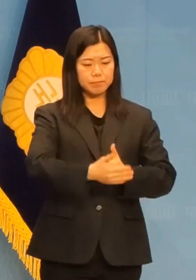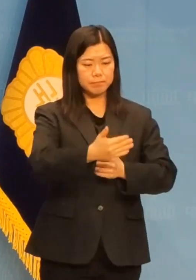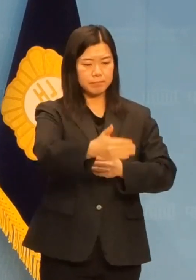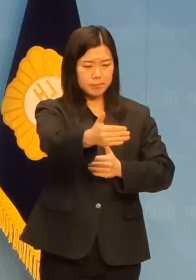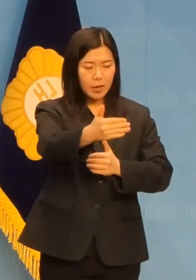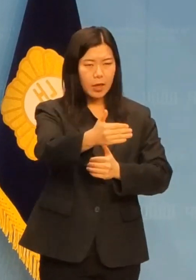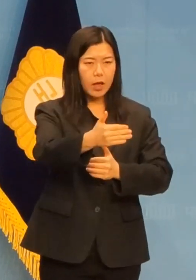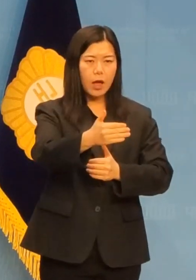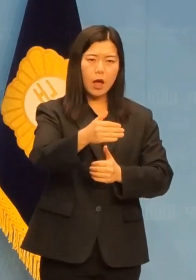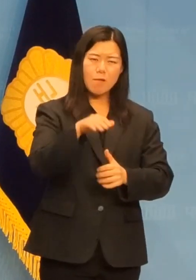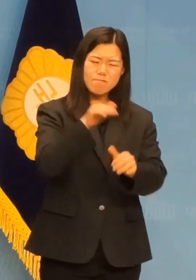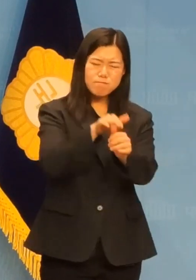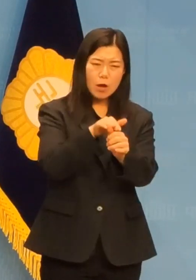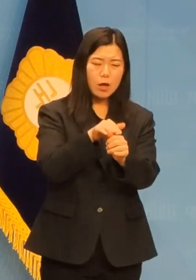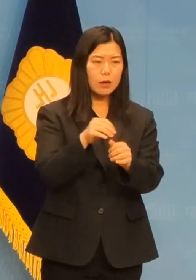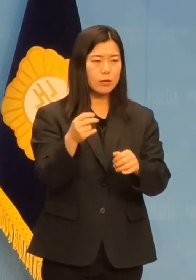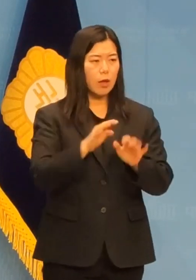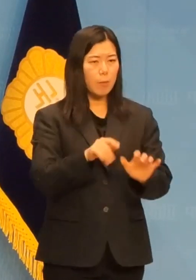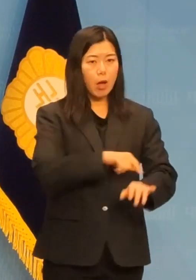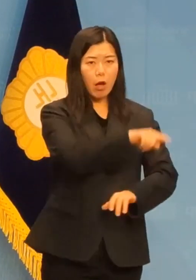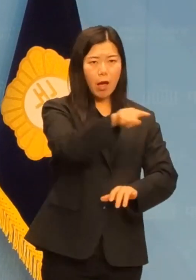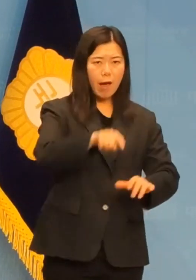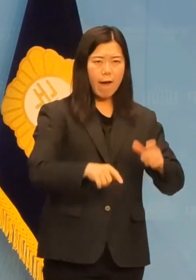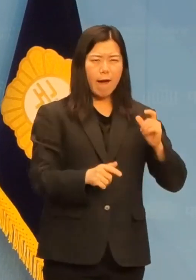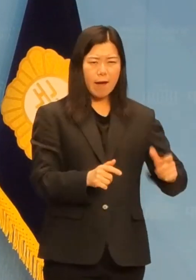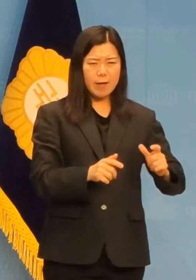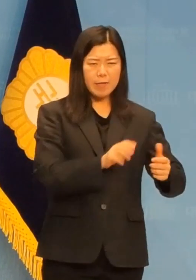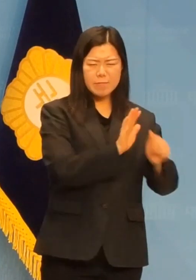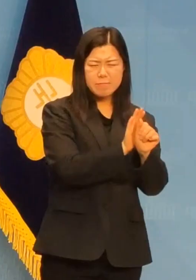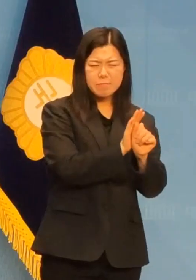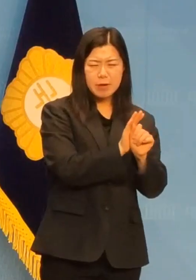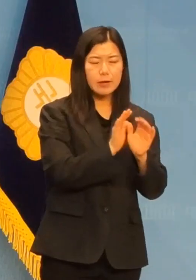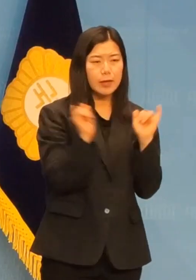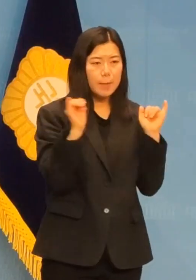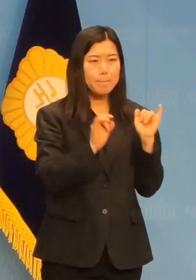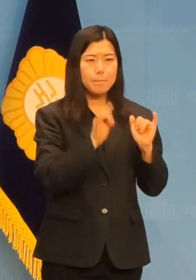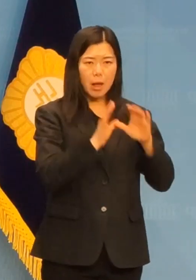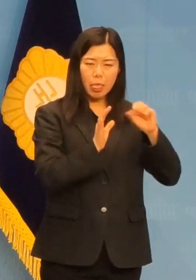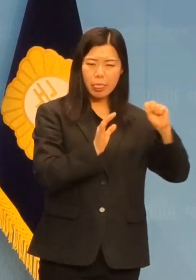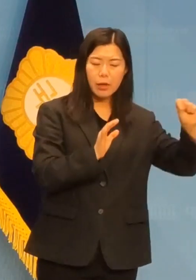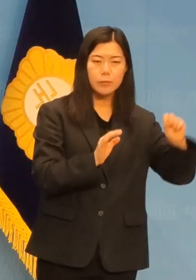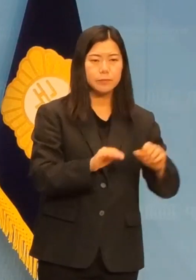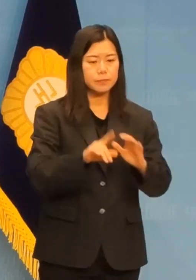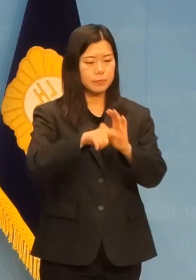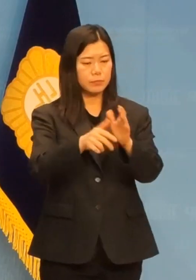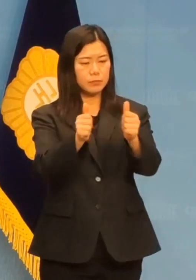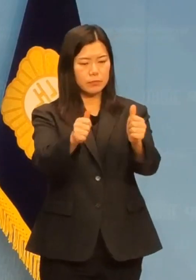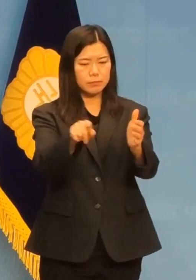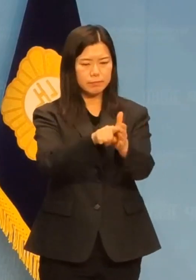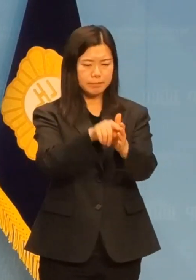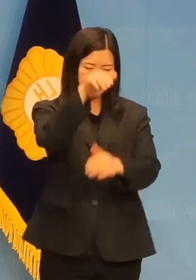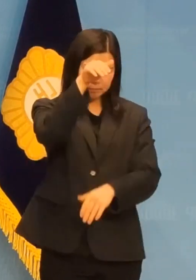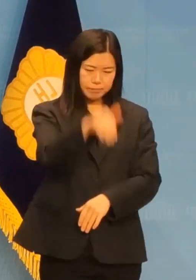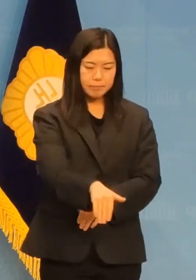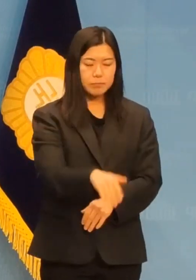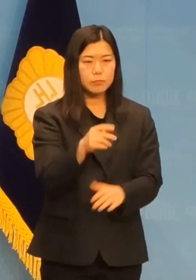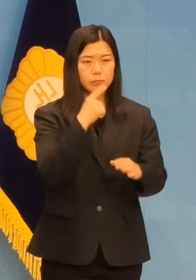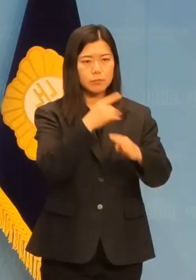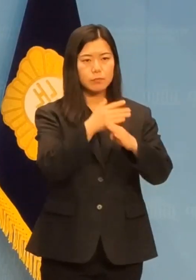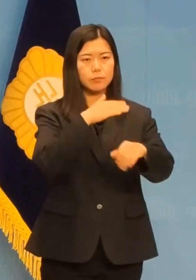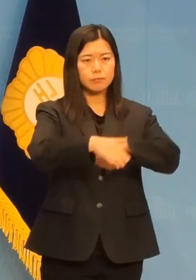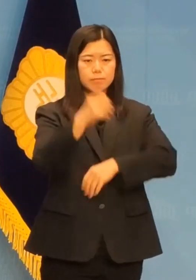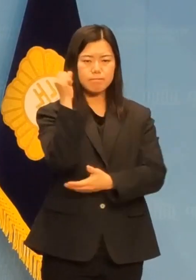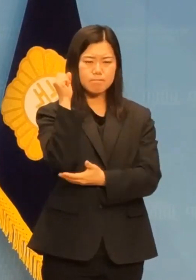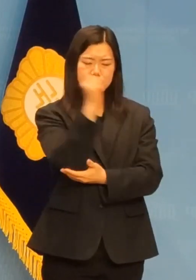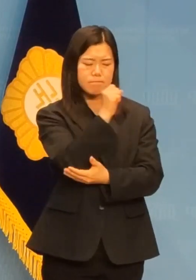흔들며 개딸 강성 지지층에만 소구하는 정치는 사법 신뢰를 무너뜨리고 민주주의의